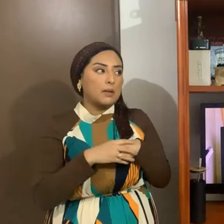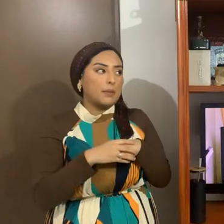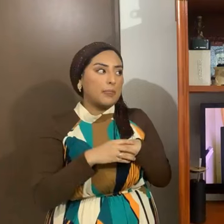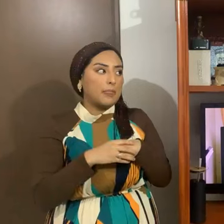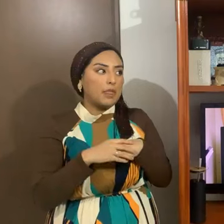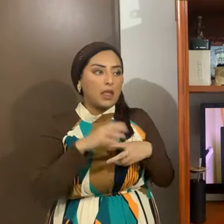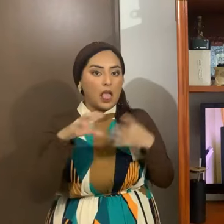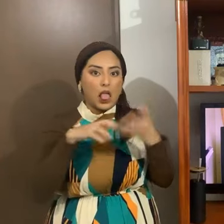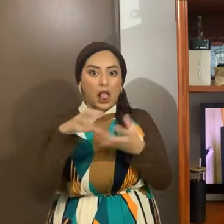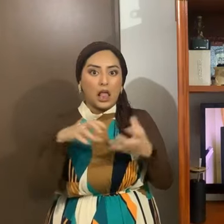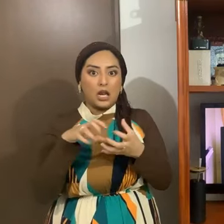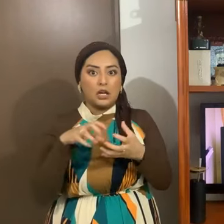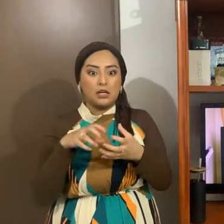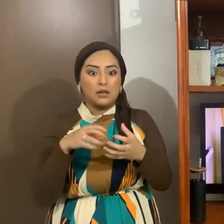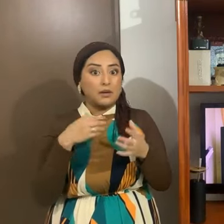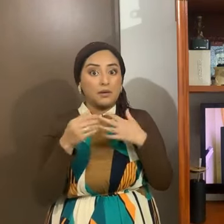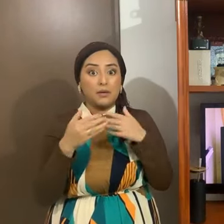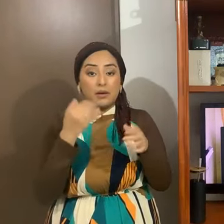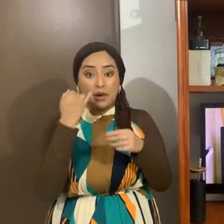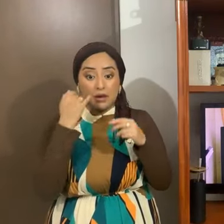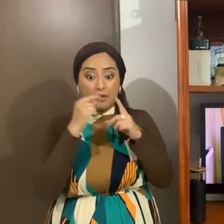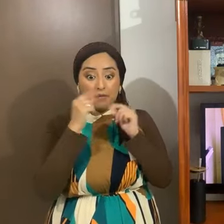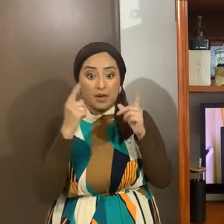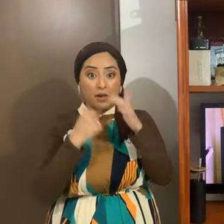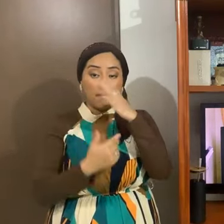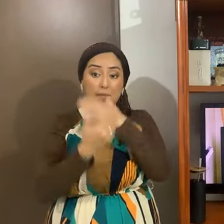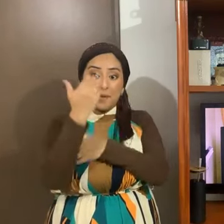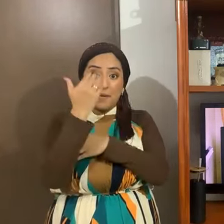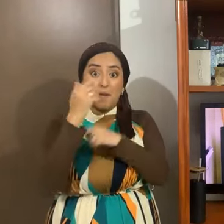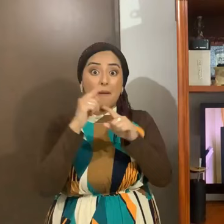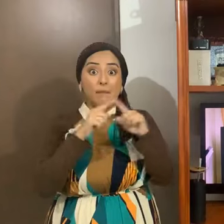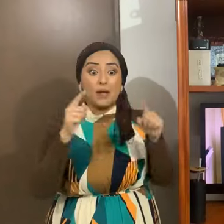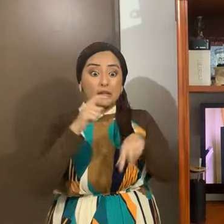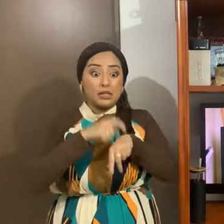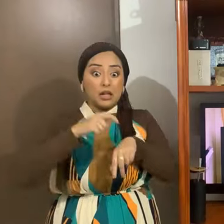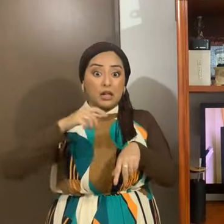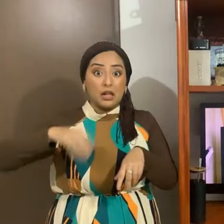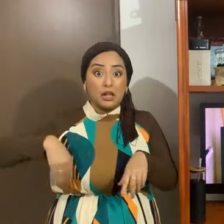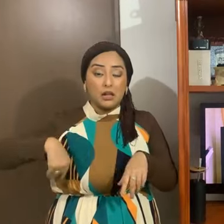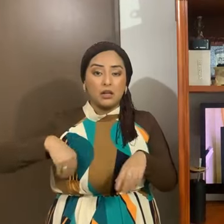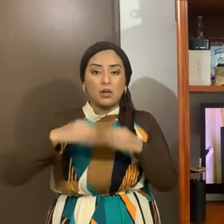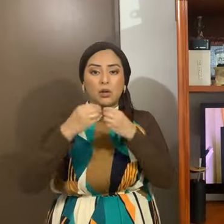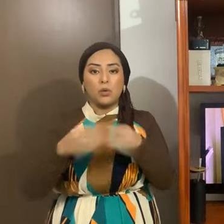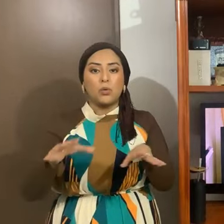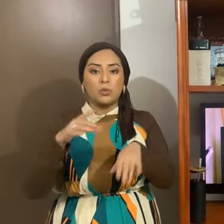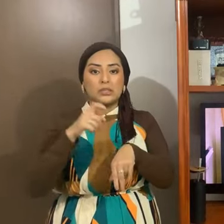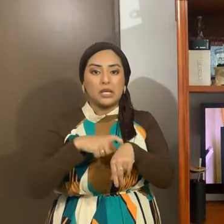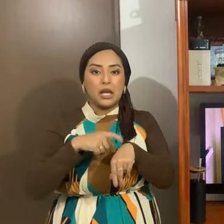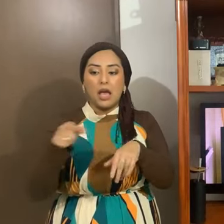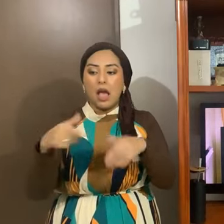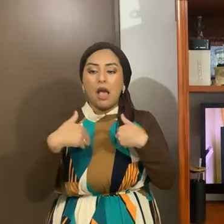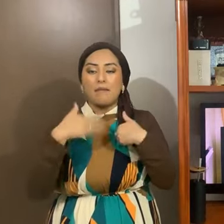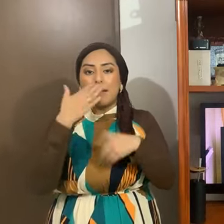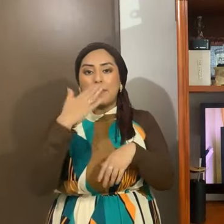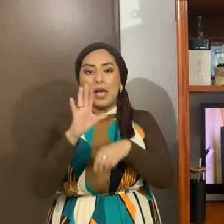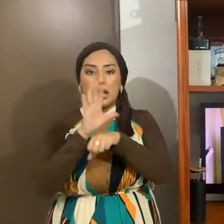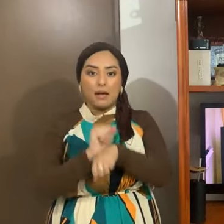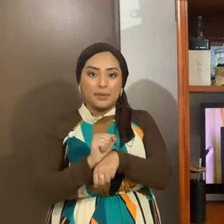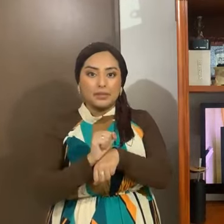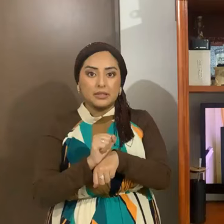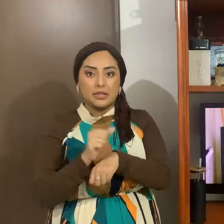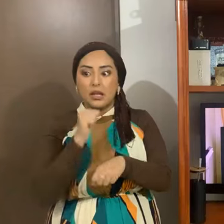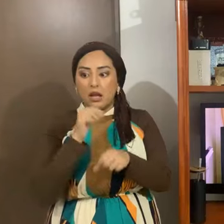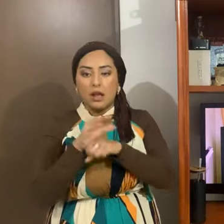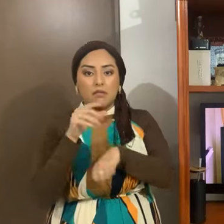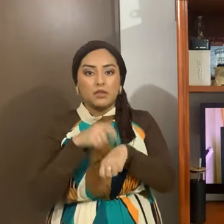una manera desordenada. Puede, por mucho que se levante temprano, pero se le hace tarde, perdió tiempo, tiene malos hábitos. No le